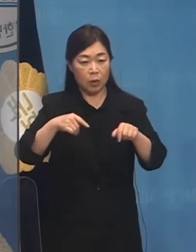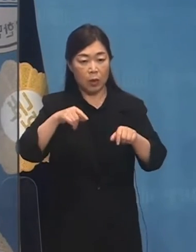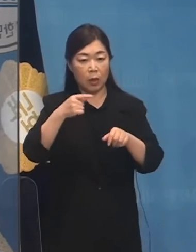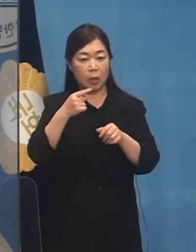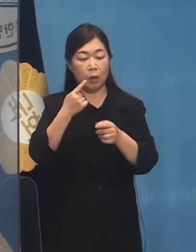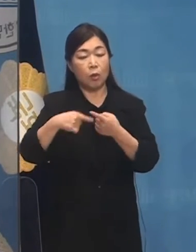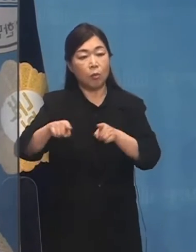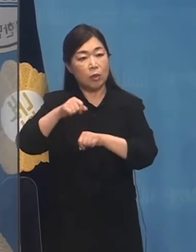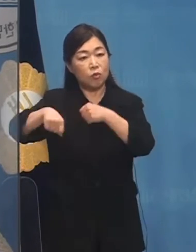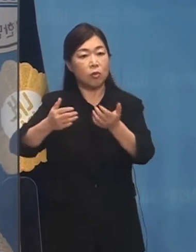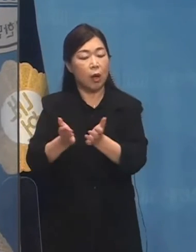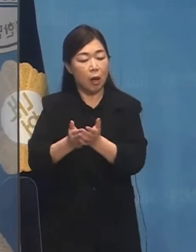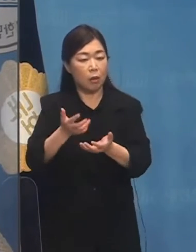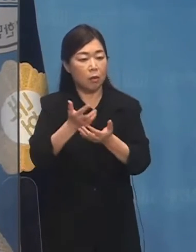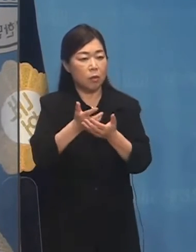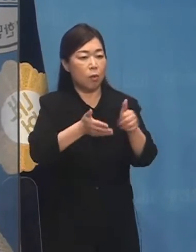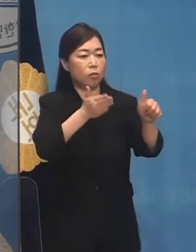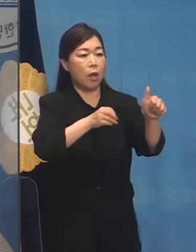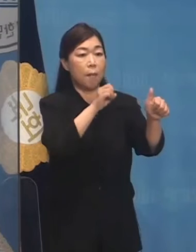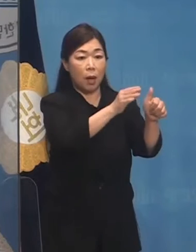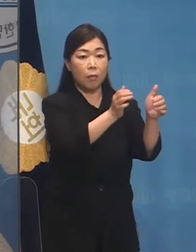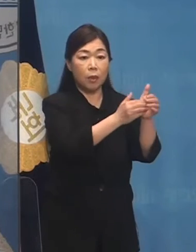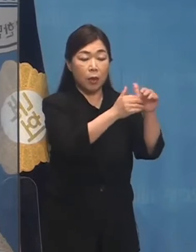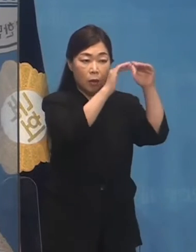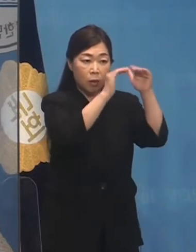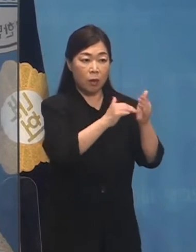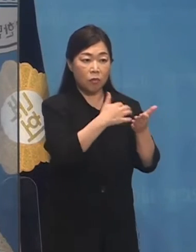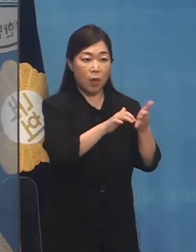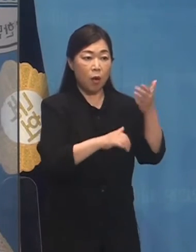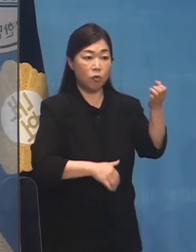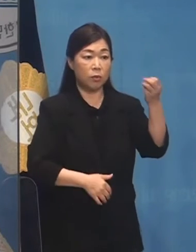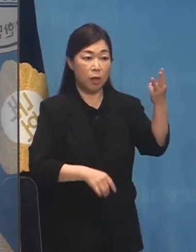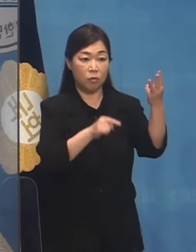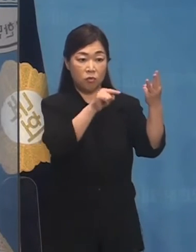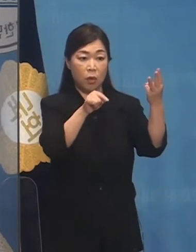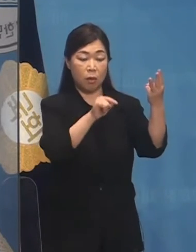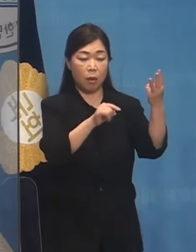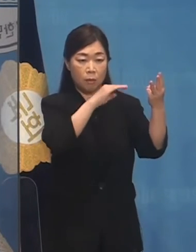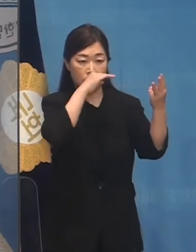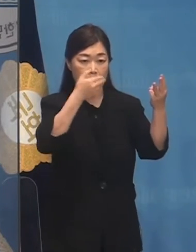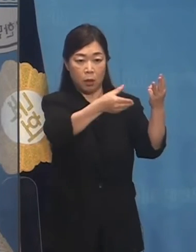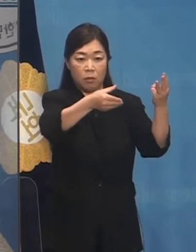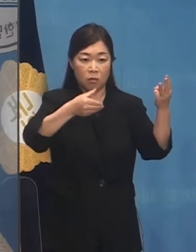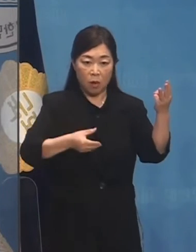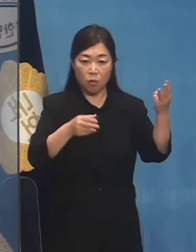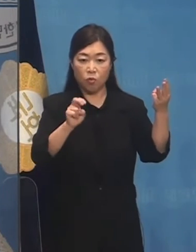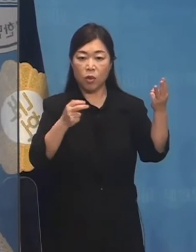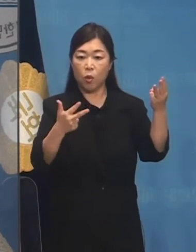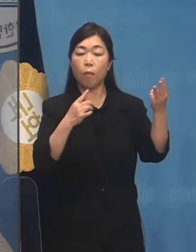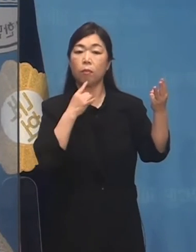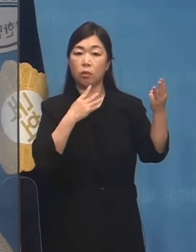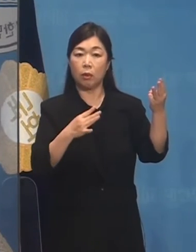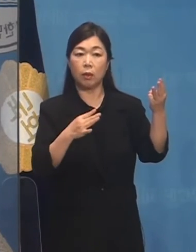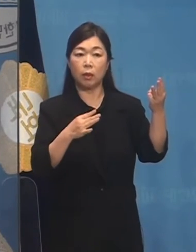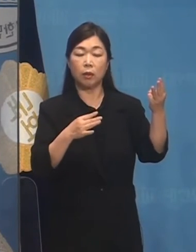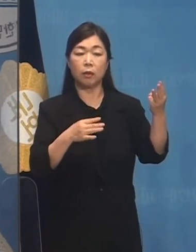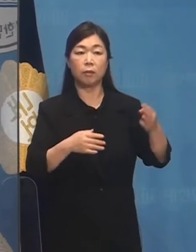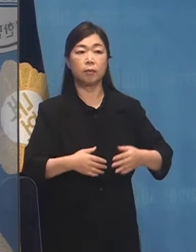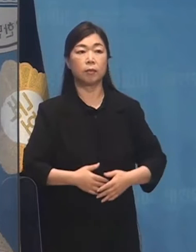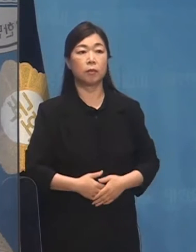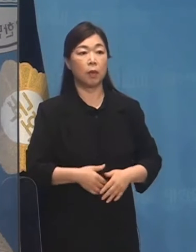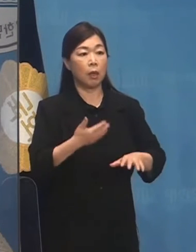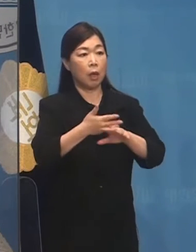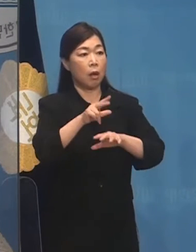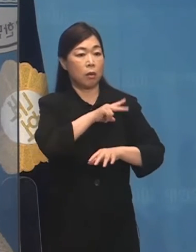방에서 요구한 자료 93건 가운데 제대로 제출된 자료는 27건에 불과합니다.